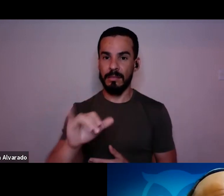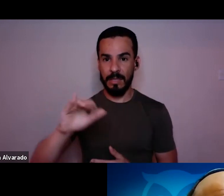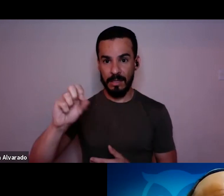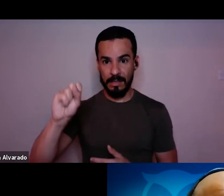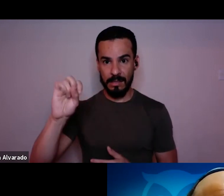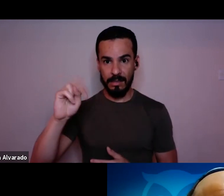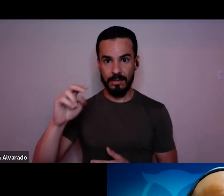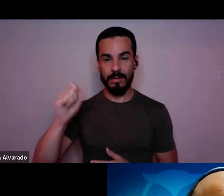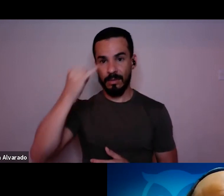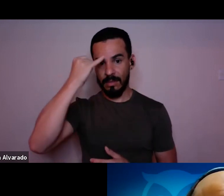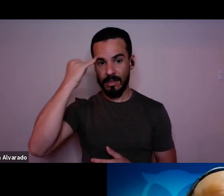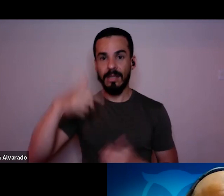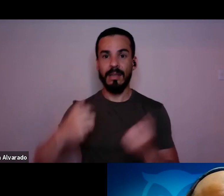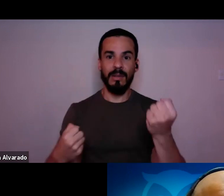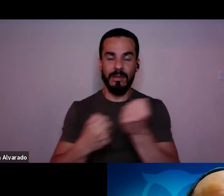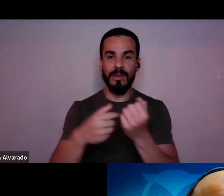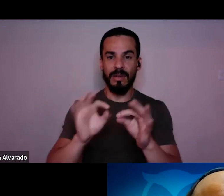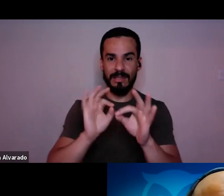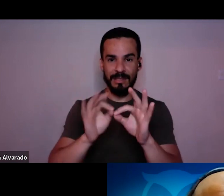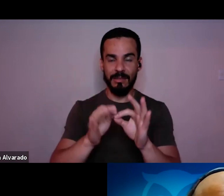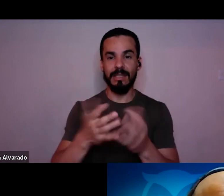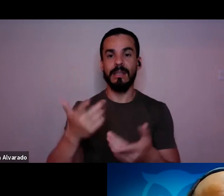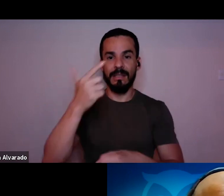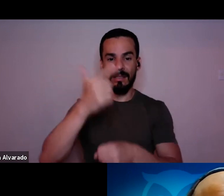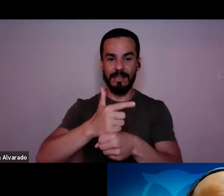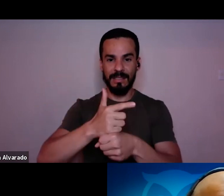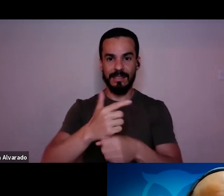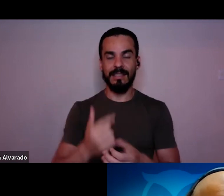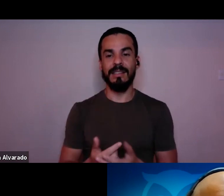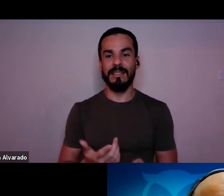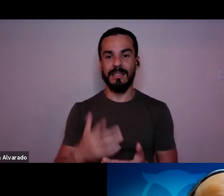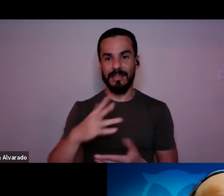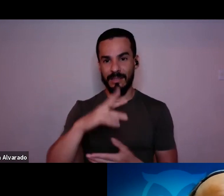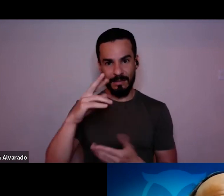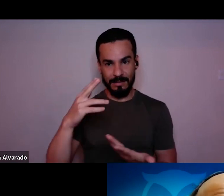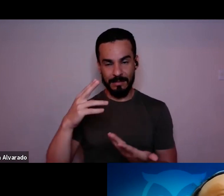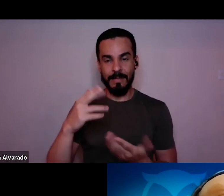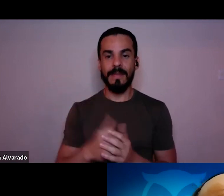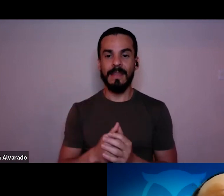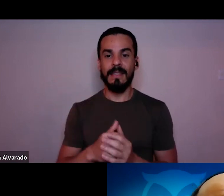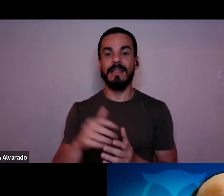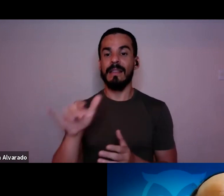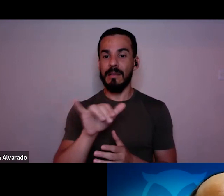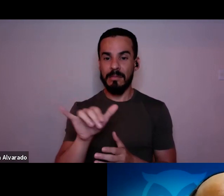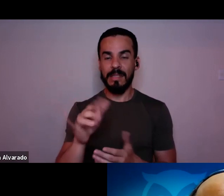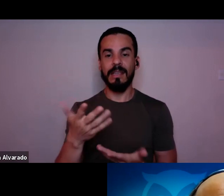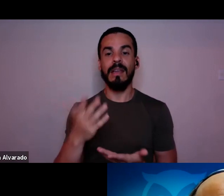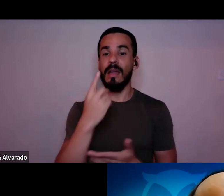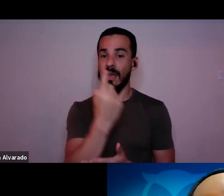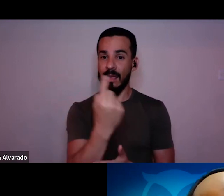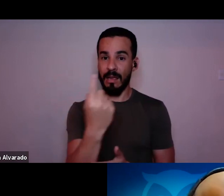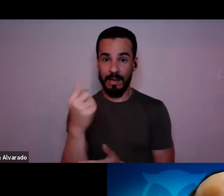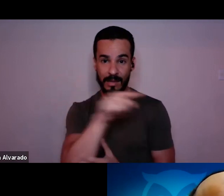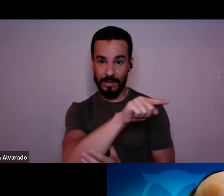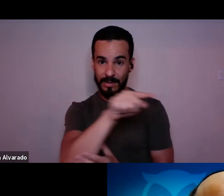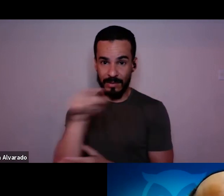Alvarado que ha colaborado el día de hoy con la interpretación a lengua de señas costarricense y por supuesto a cada una y a cada